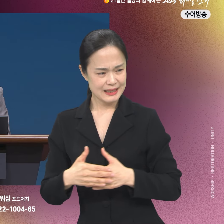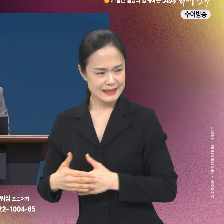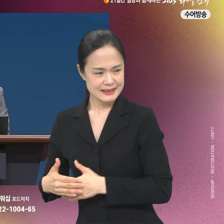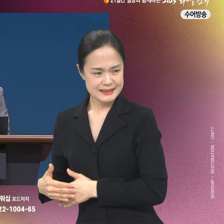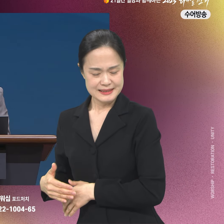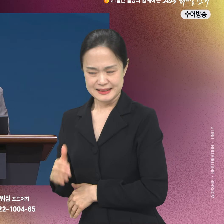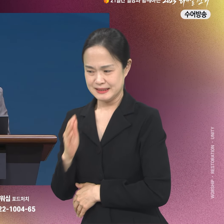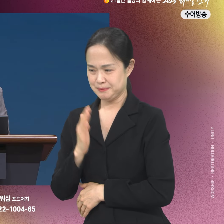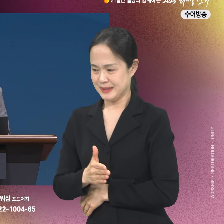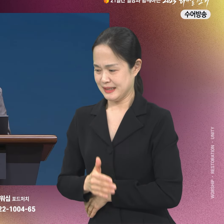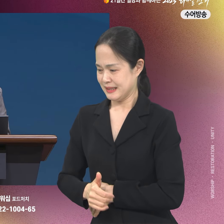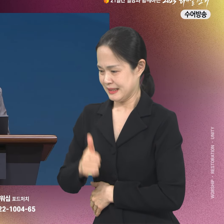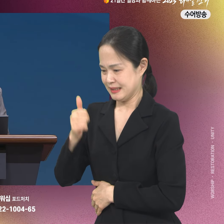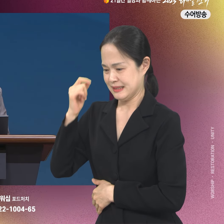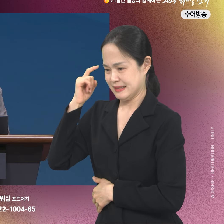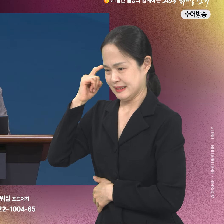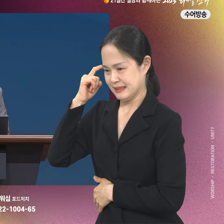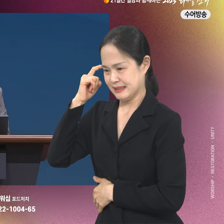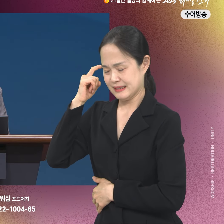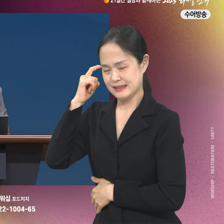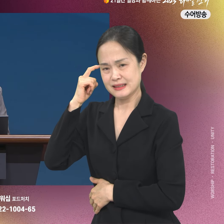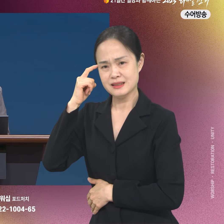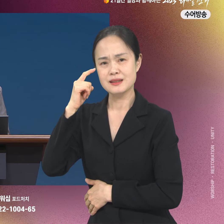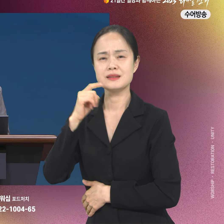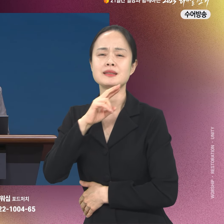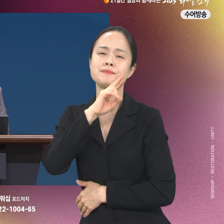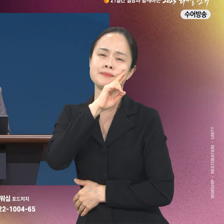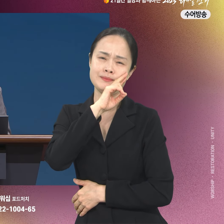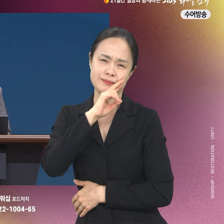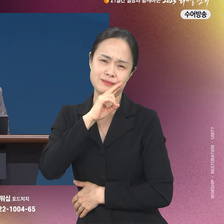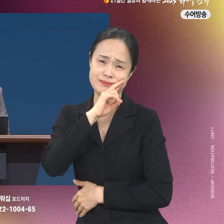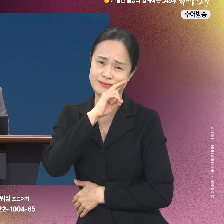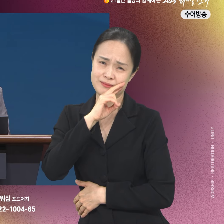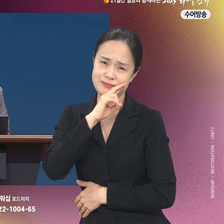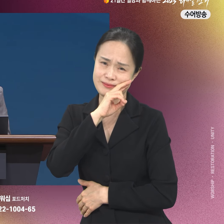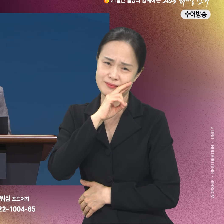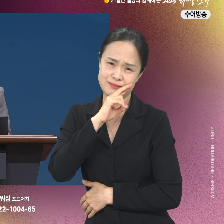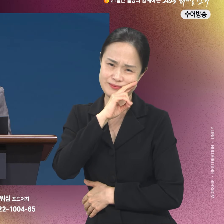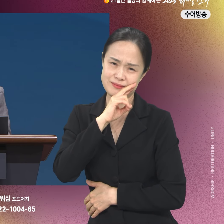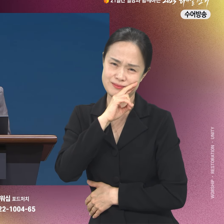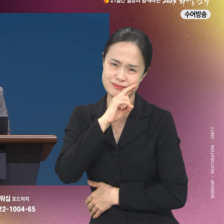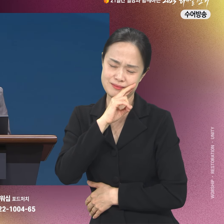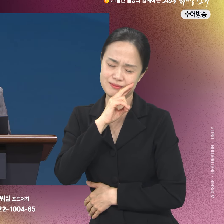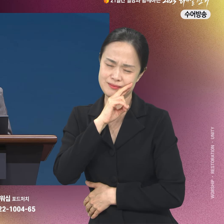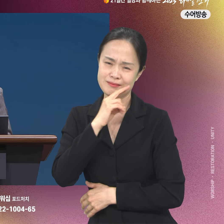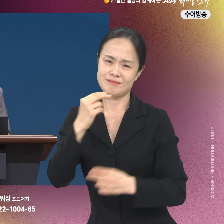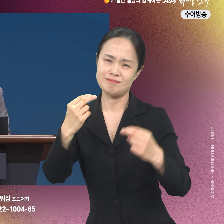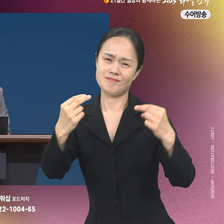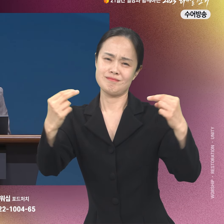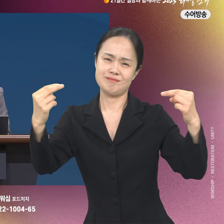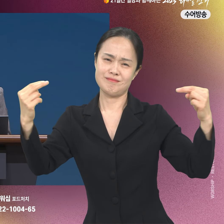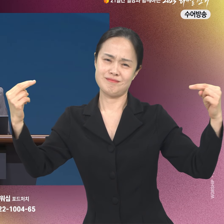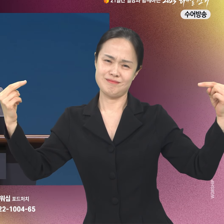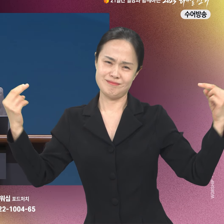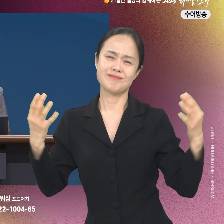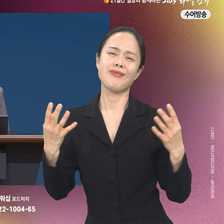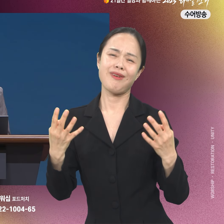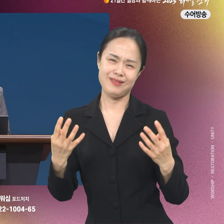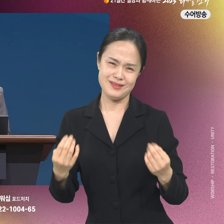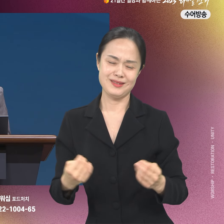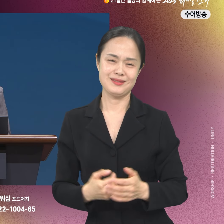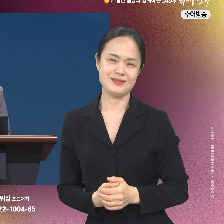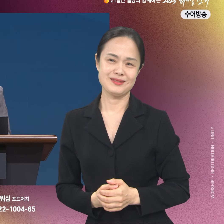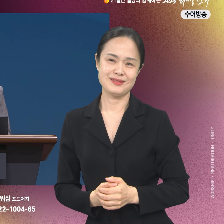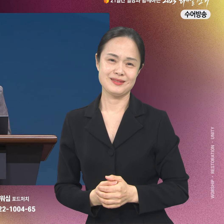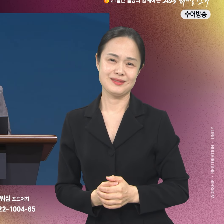결과를 가져왔기 때문에 여전히 이번에도 그럴 거다라는 미리 판단하는 게 좀 있었던 것 같다, 미안하다, 이런 말씀도 하셨더라고요.